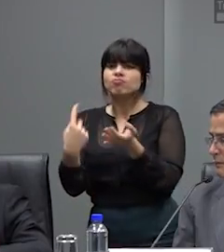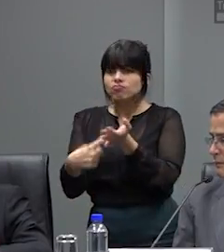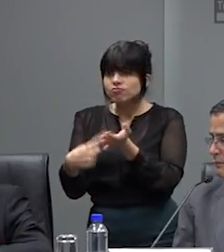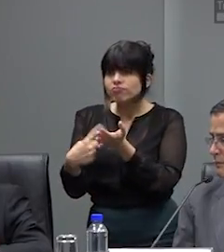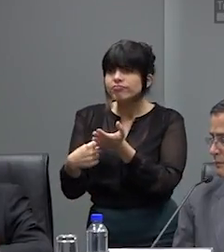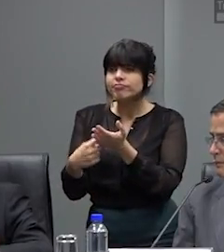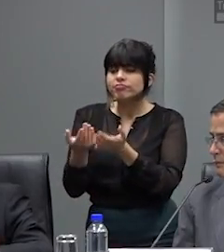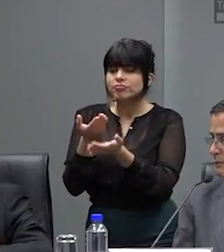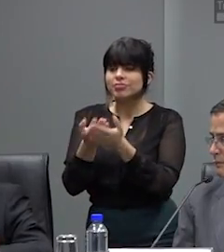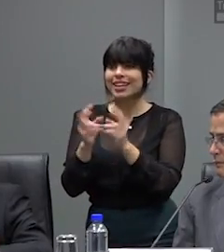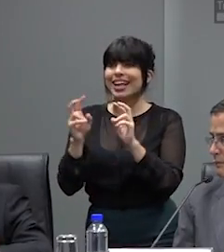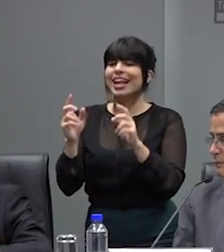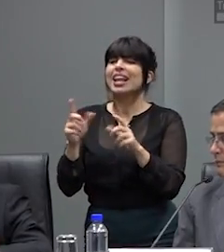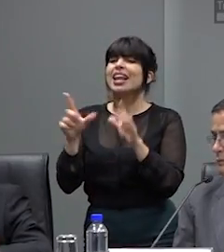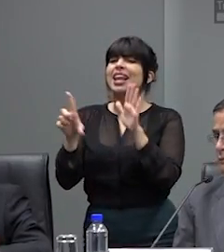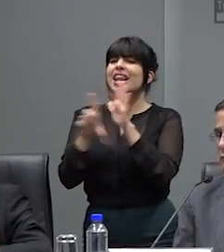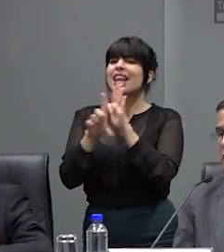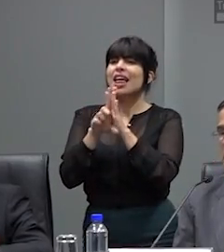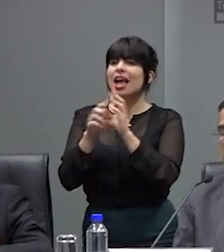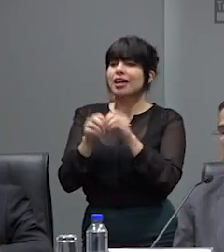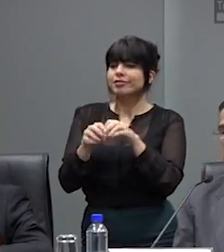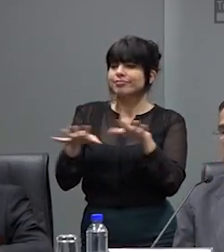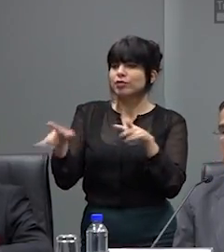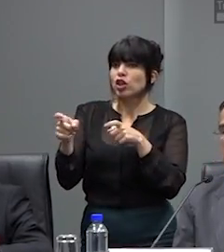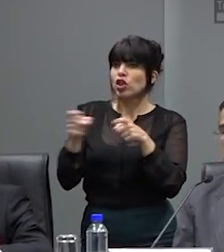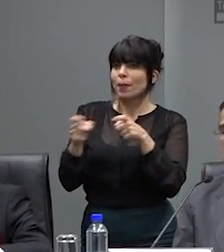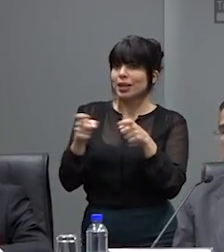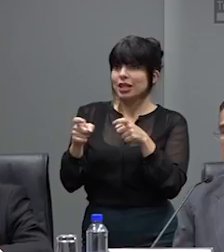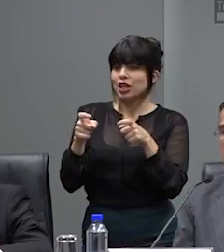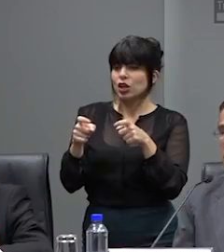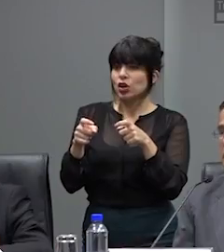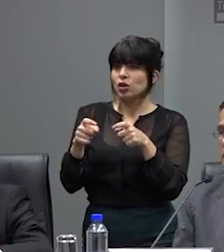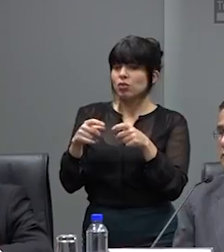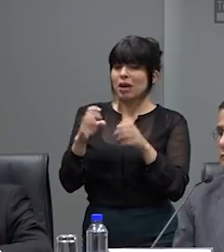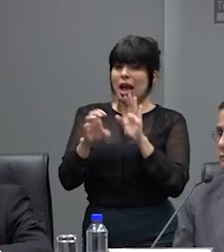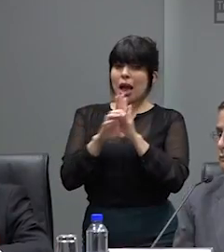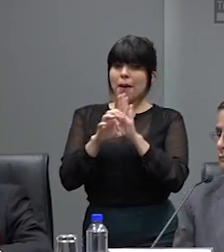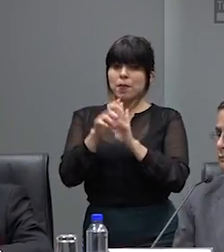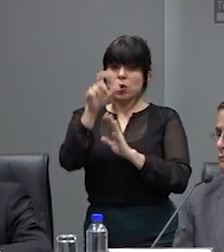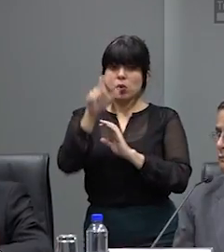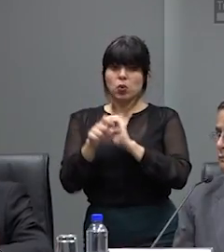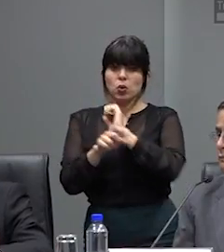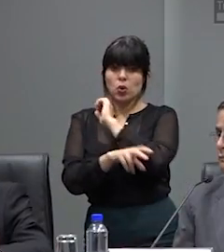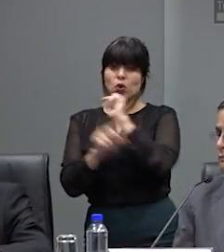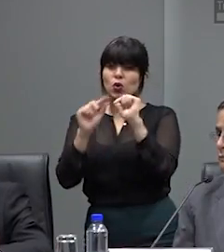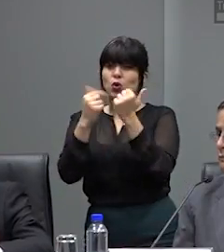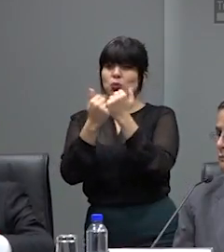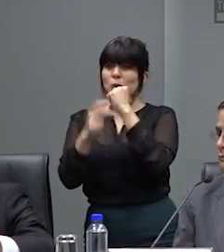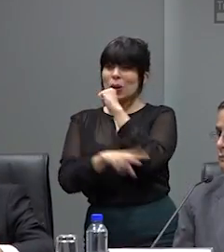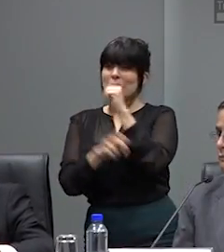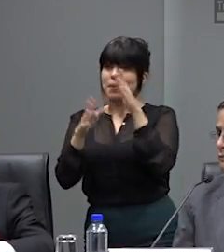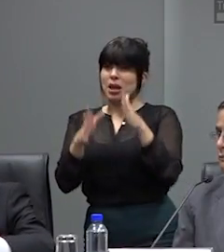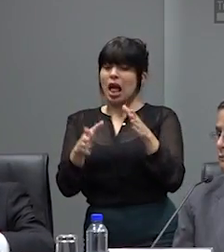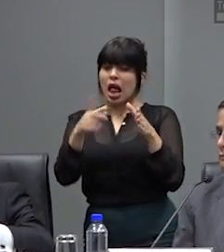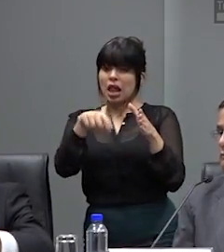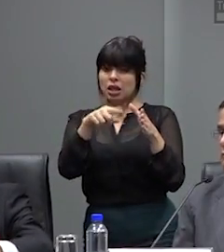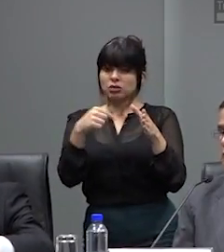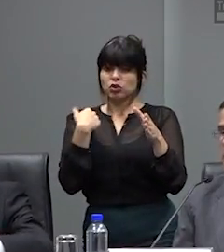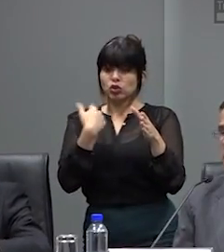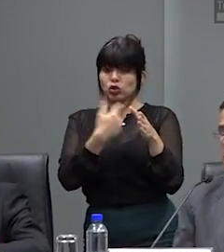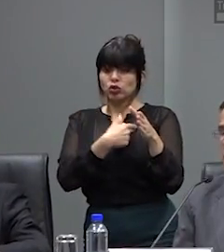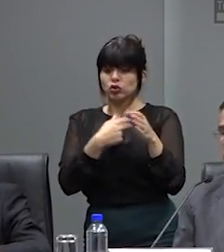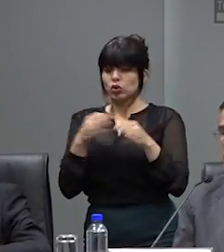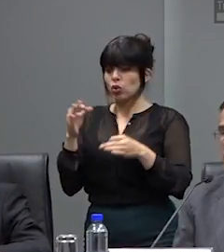discusión la ley de extinción de dominio. Cuando hablamos de criminalidad organizada y decimos que estamos haciendo